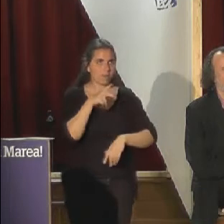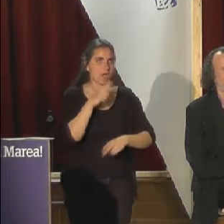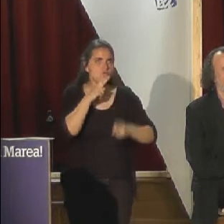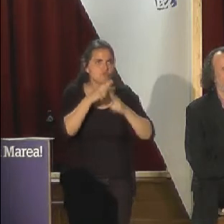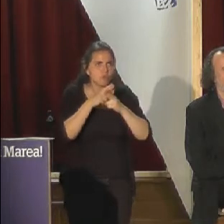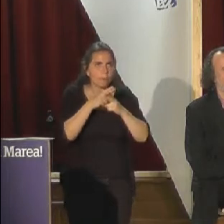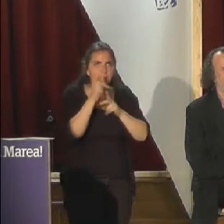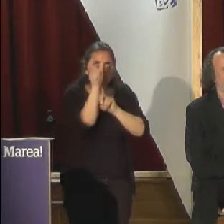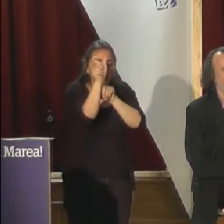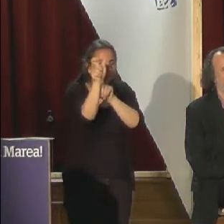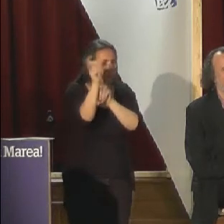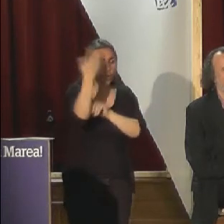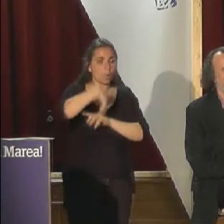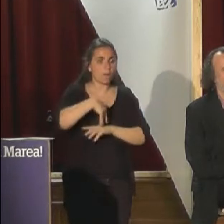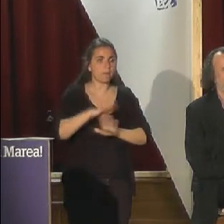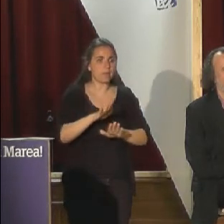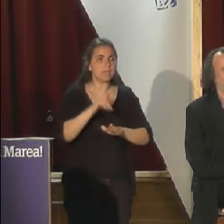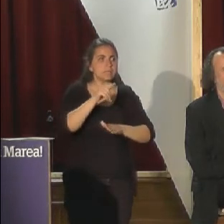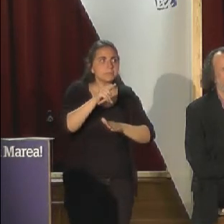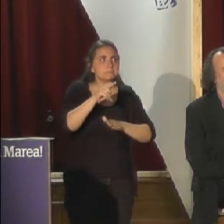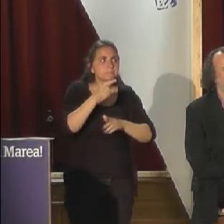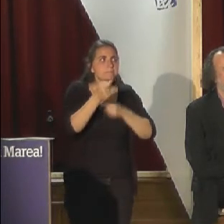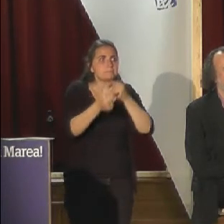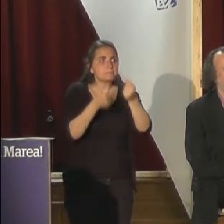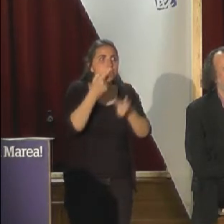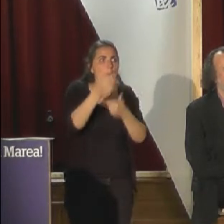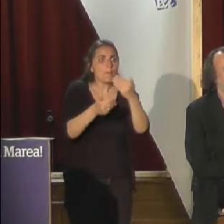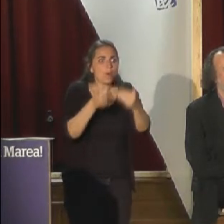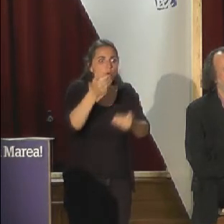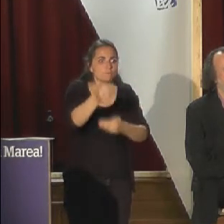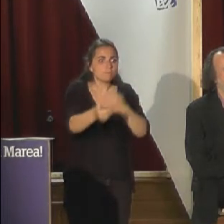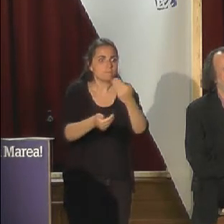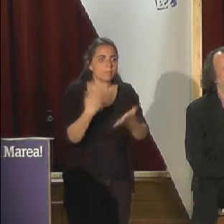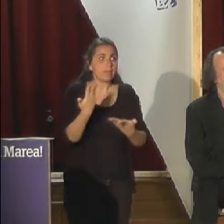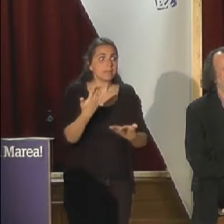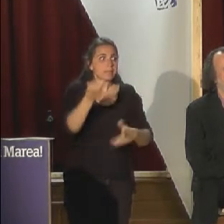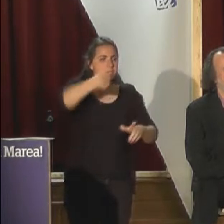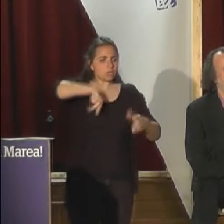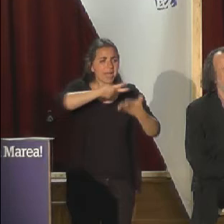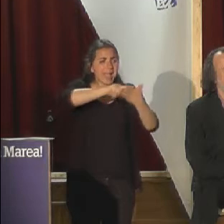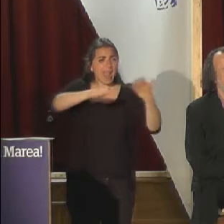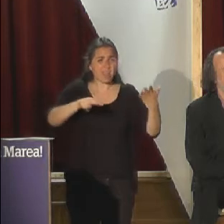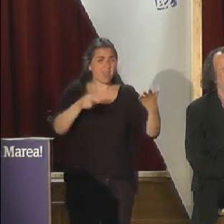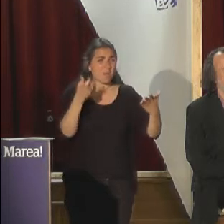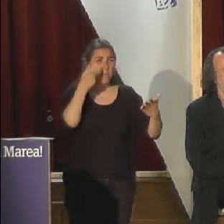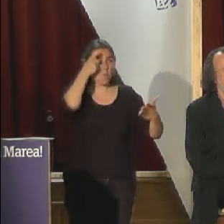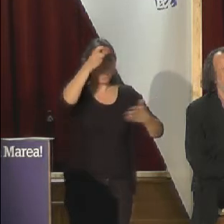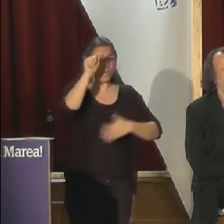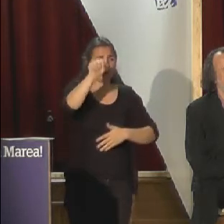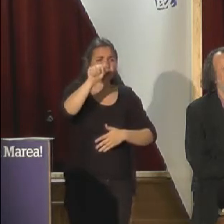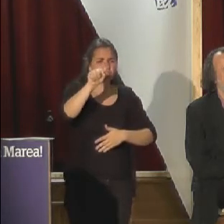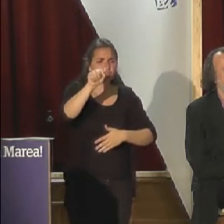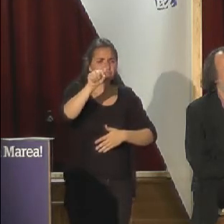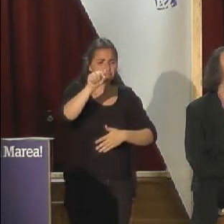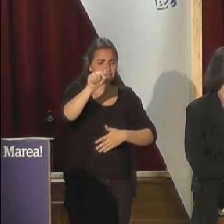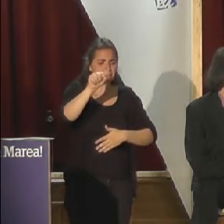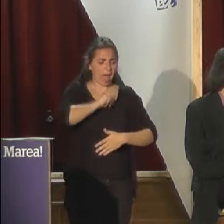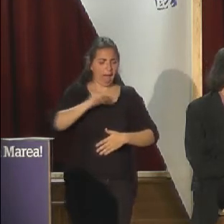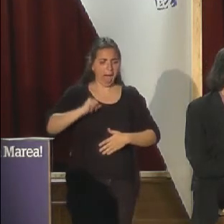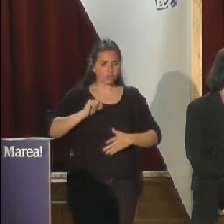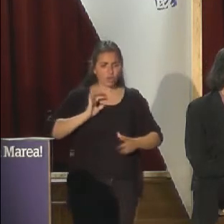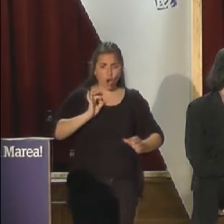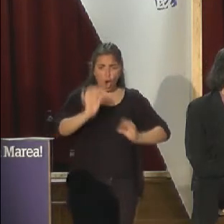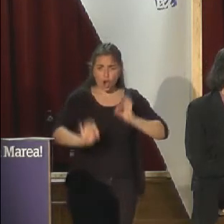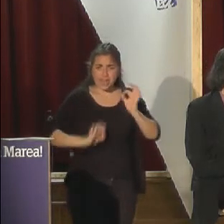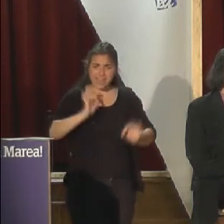E así sucesivamente. Por lo tanto, somos un pobo que tivo que aprender a autogobernarse e autoorganizarse, nada menos que dende